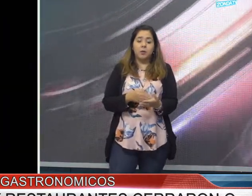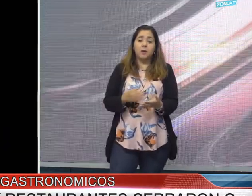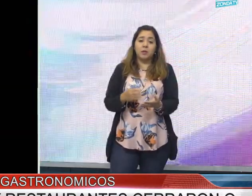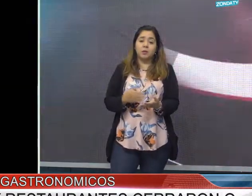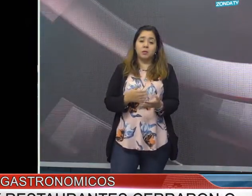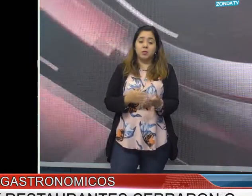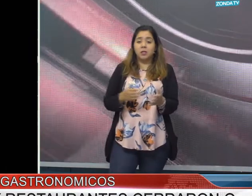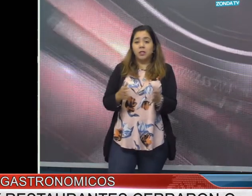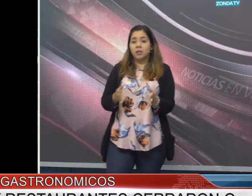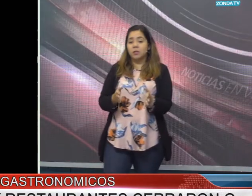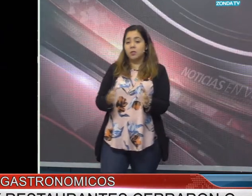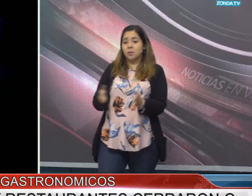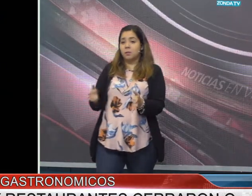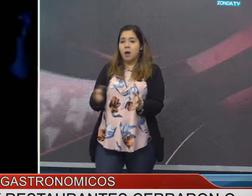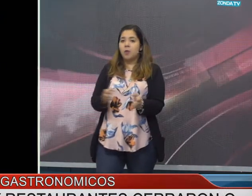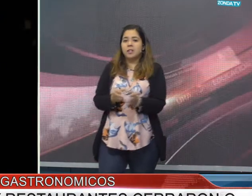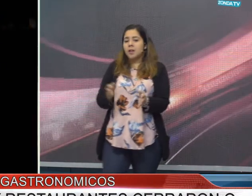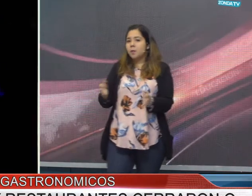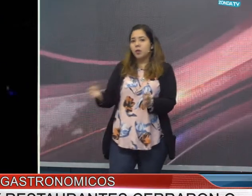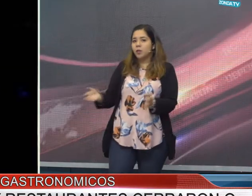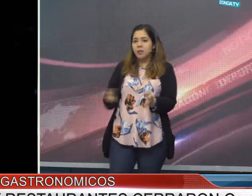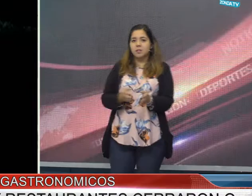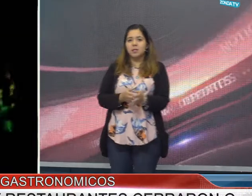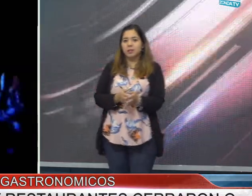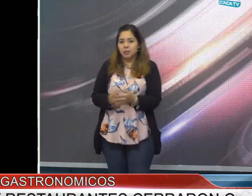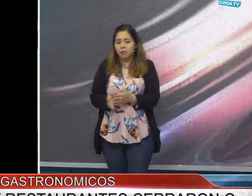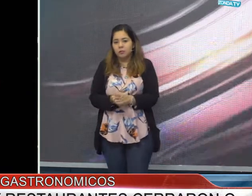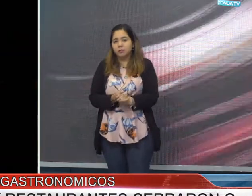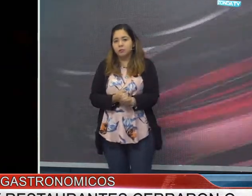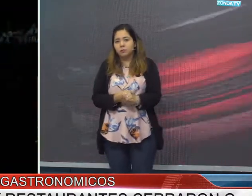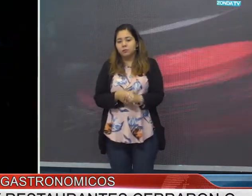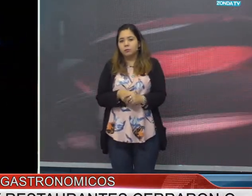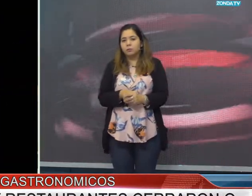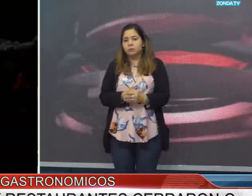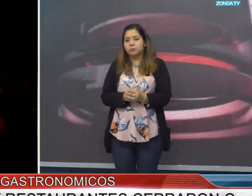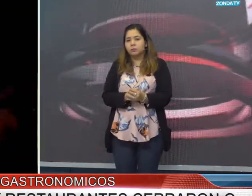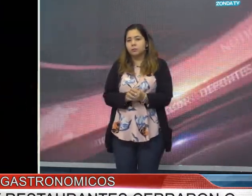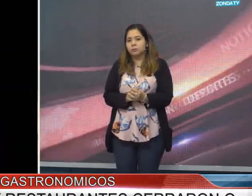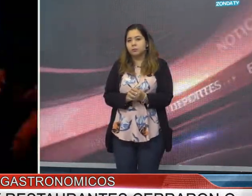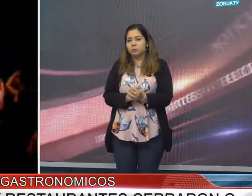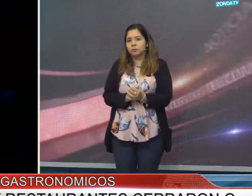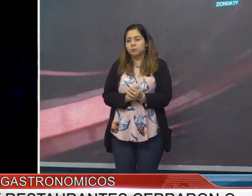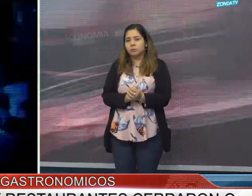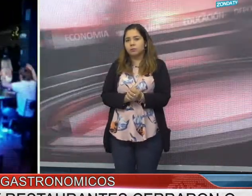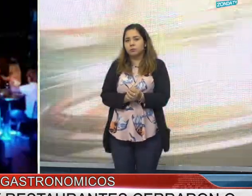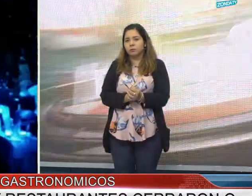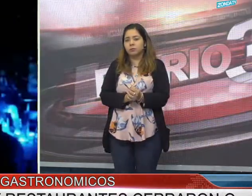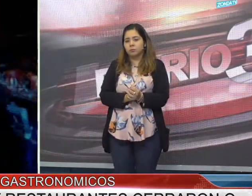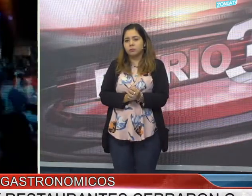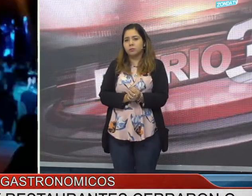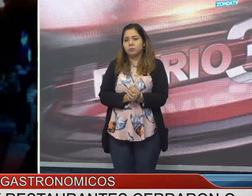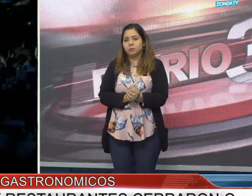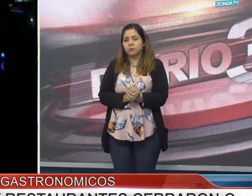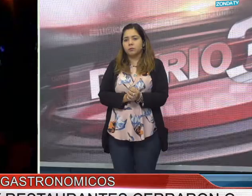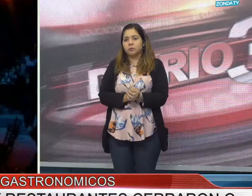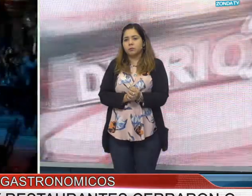podemos hablar de una situación crítica. Entonces, aunque sea pocos días, es crítico. No, es bastante crítica la situación. Uh-huh. Es bastante